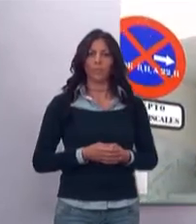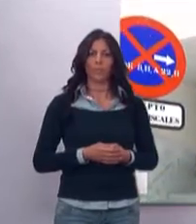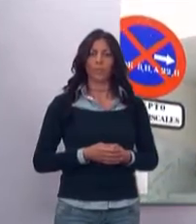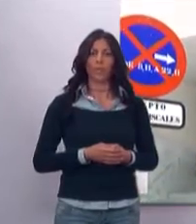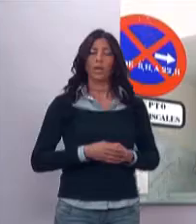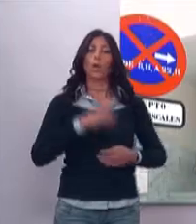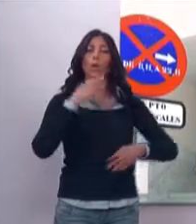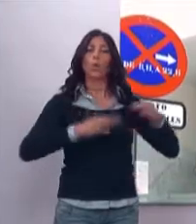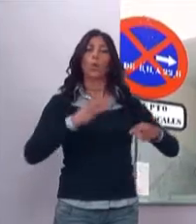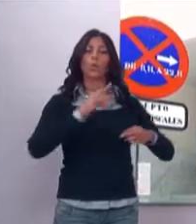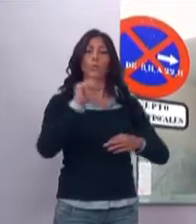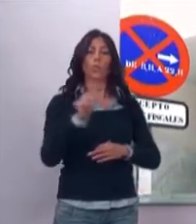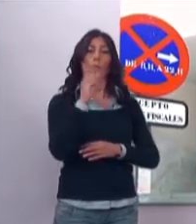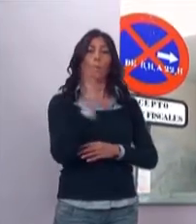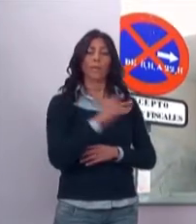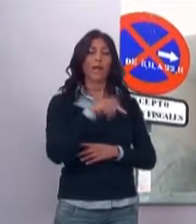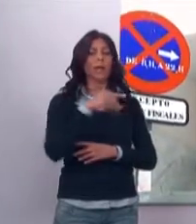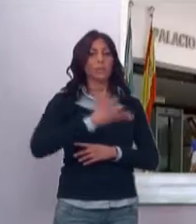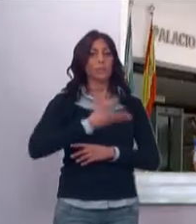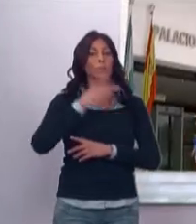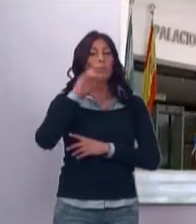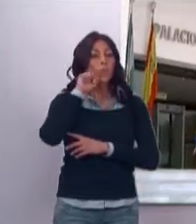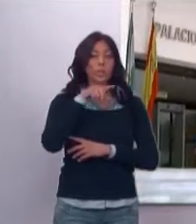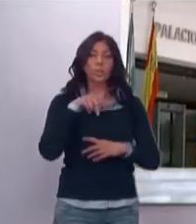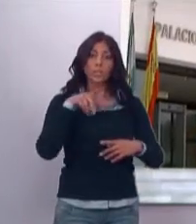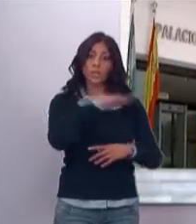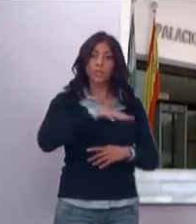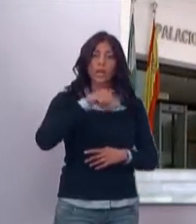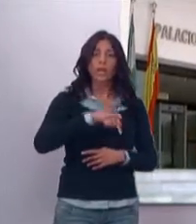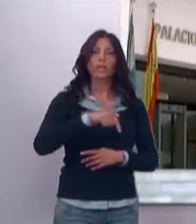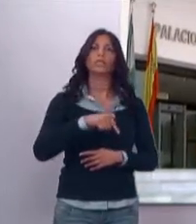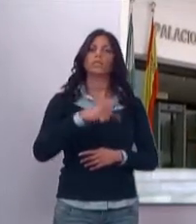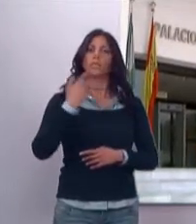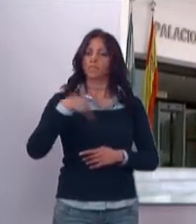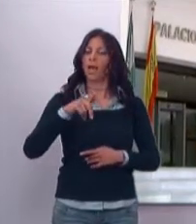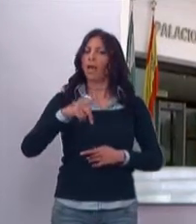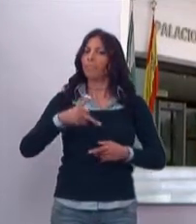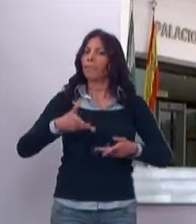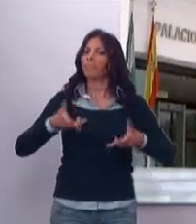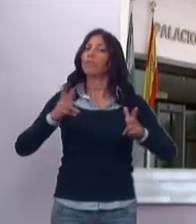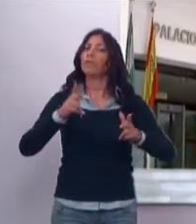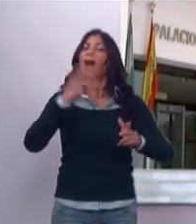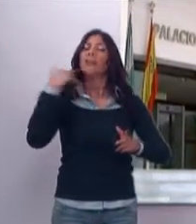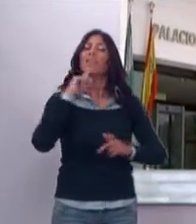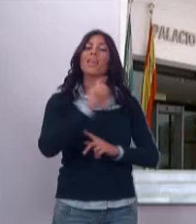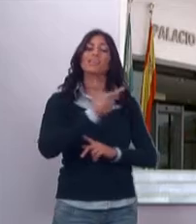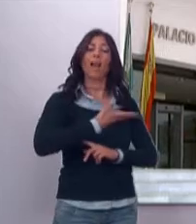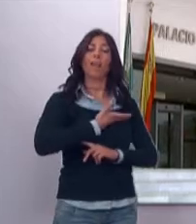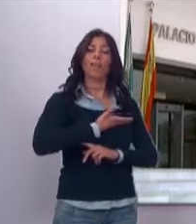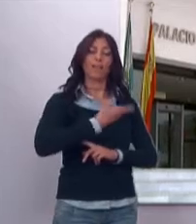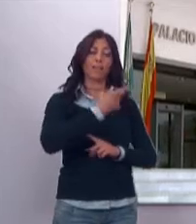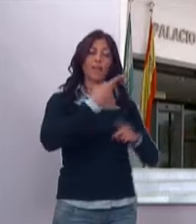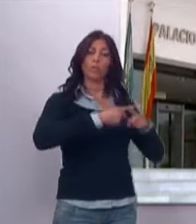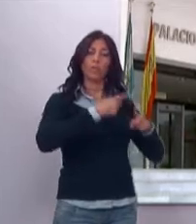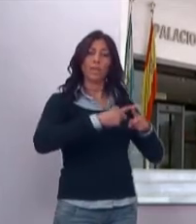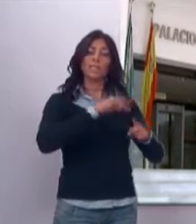O juzgado do penal número 1 de Motril ha presoelto ao que fora alcalde da localidade de Almuñicar, Juan Carlos